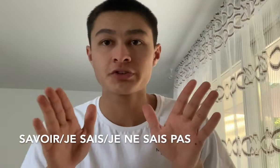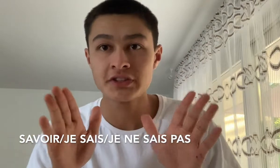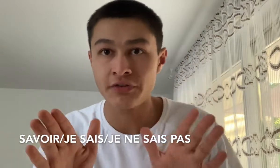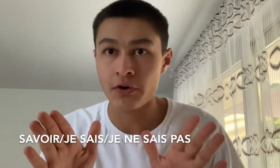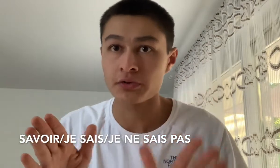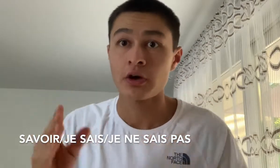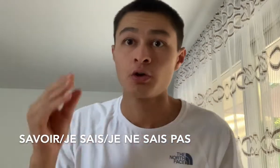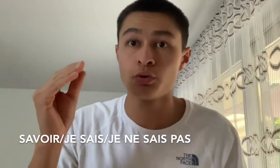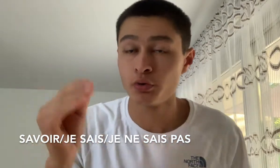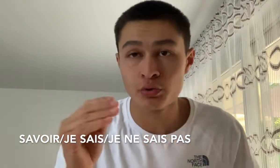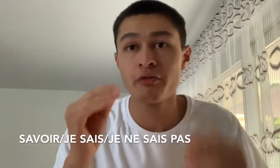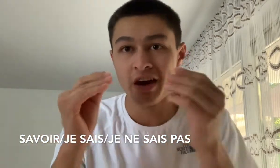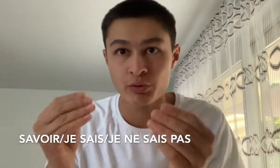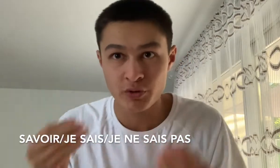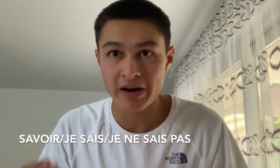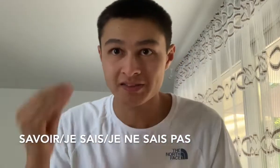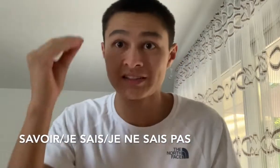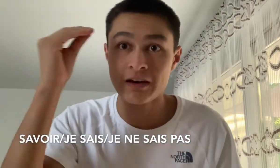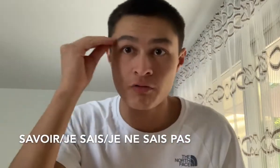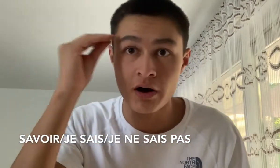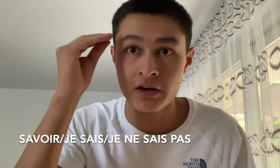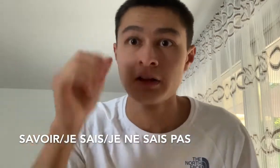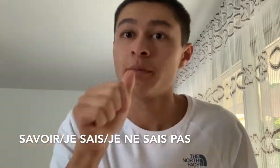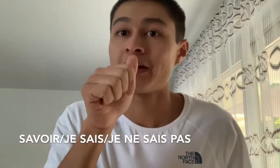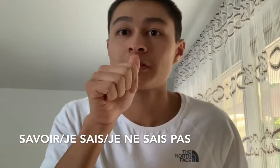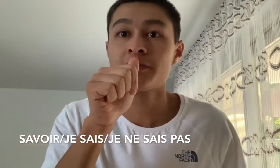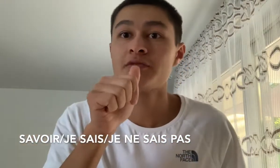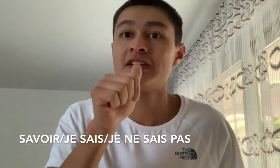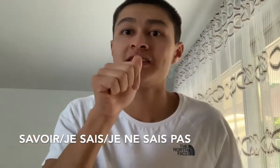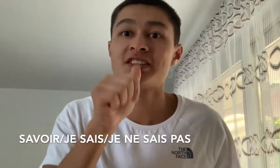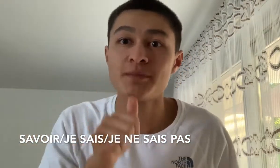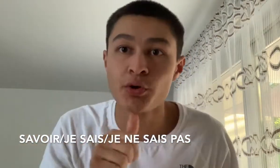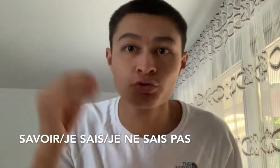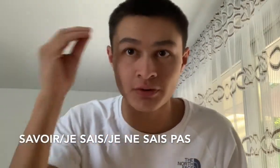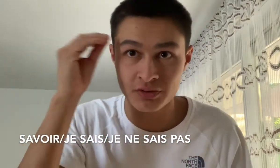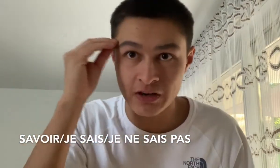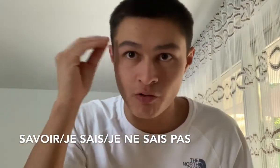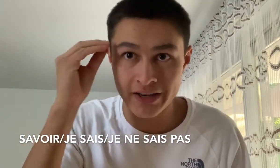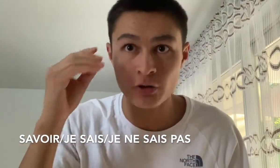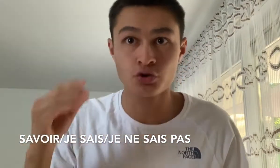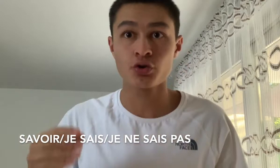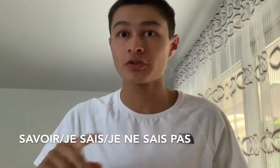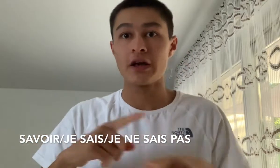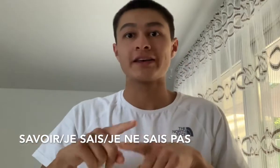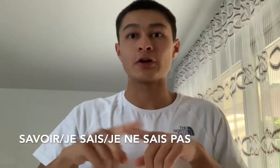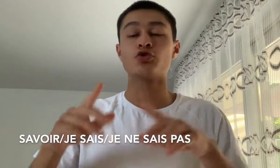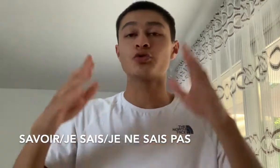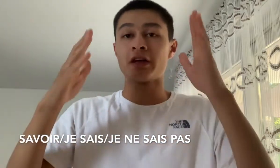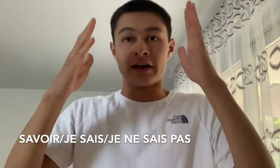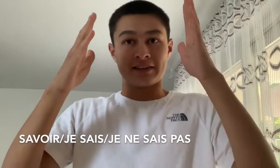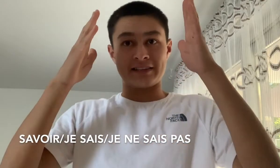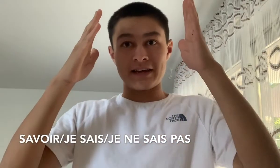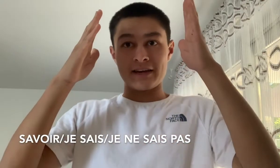choses différentes. Le verbe de base, c'est savoir. Par exemple, si vous dites j'ai besoin de savoir quelque chose, quelque chose, c'est,